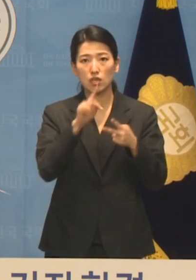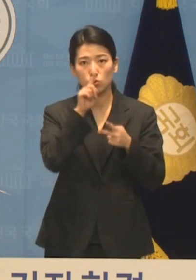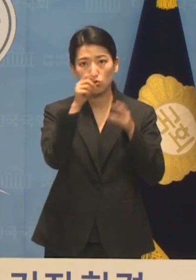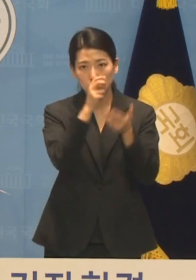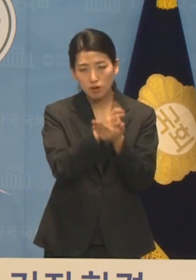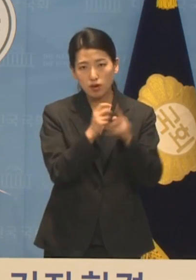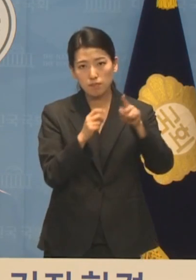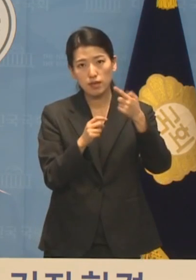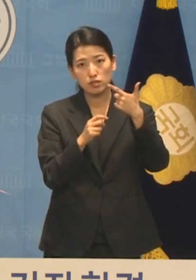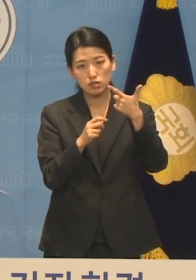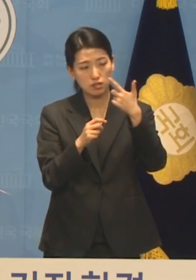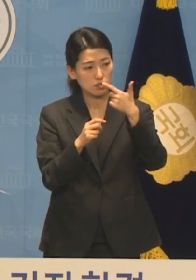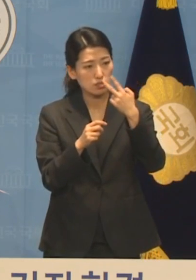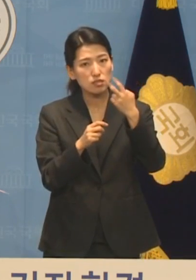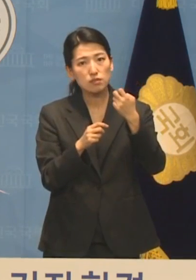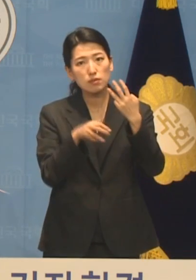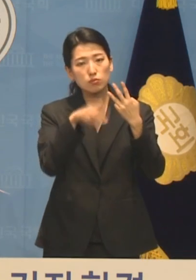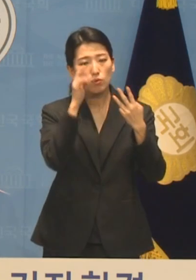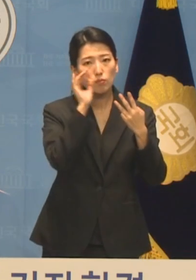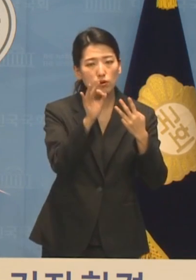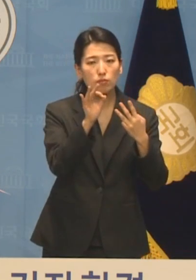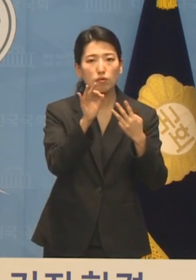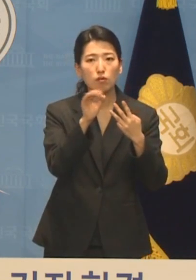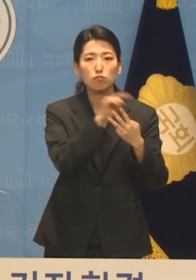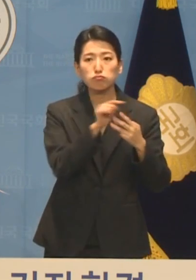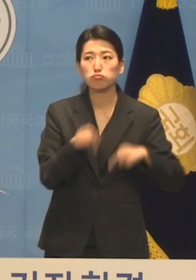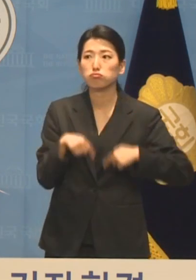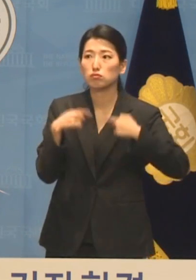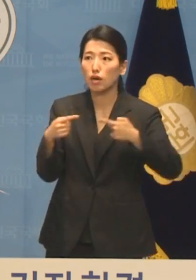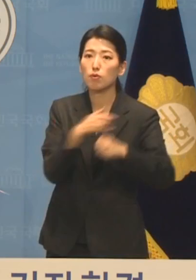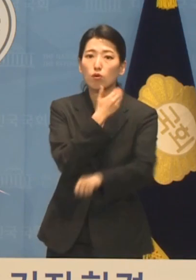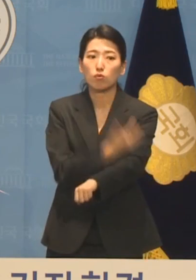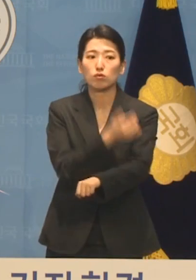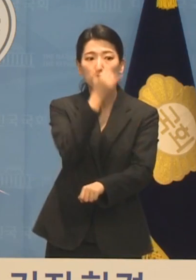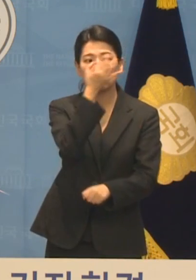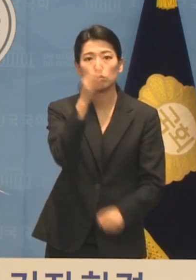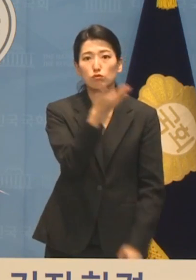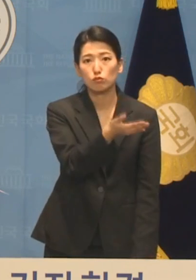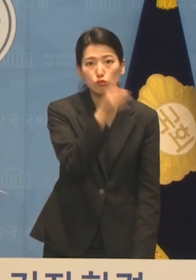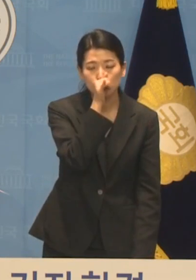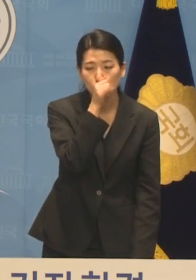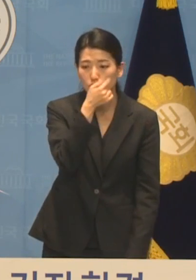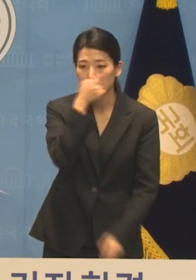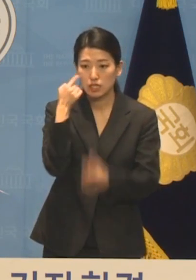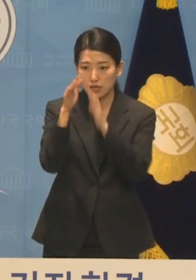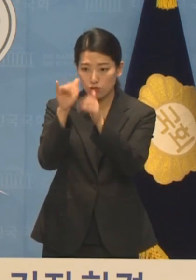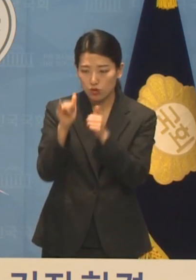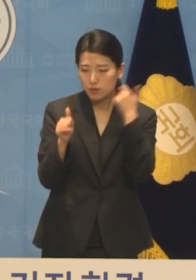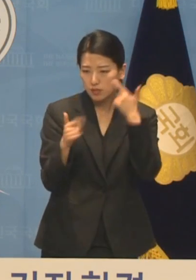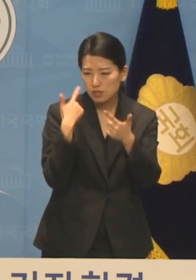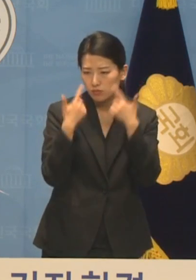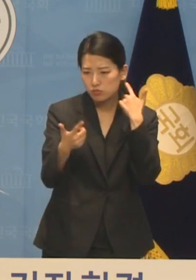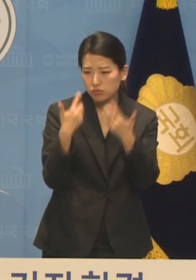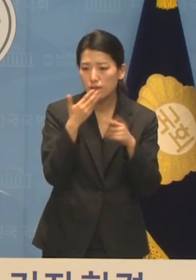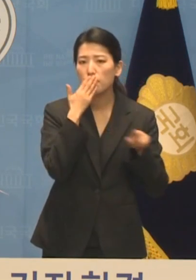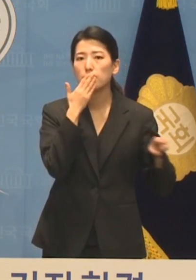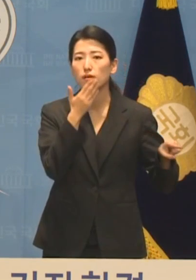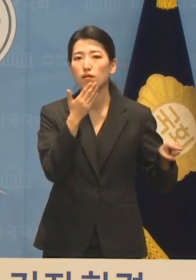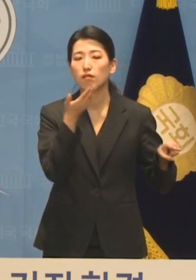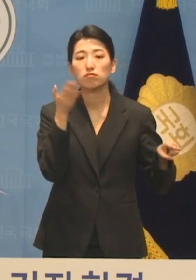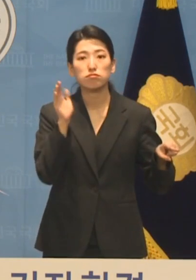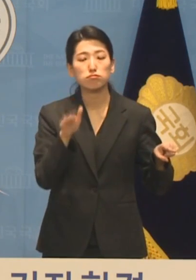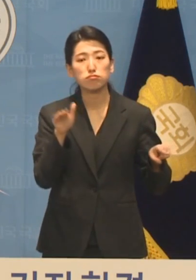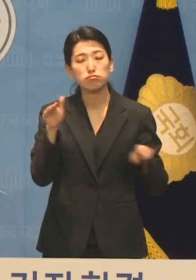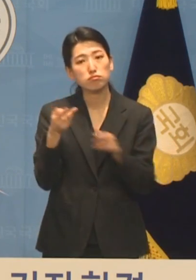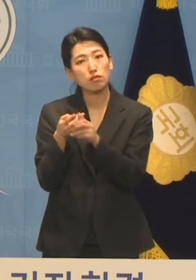피고인에게 증인신문 참여권을 보장합니다. 피고인도 증인에게 언제든지 물을 수 있게 하고 있는 것입니다. 그런데도 헌재는 5차